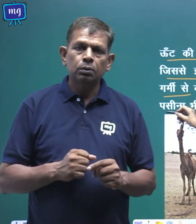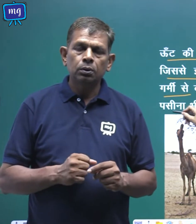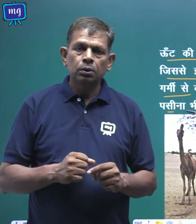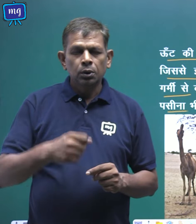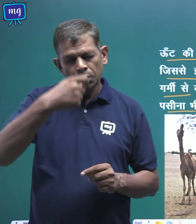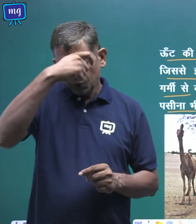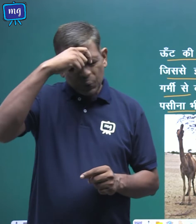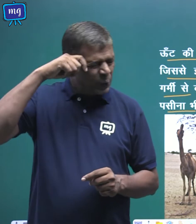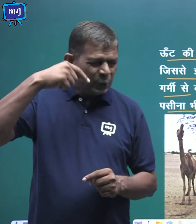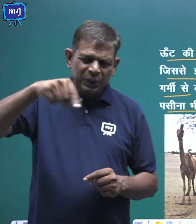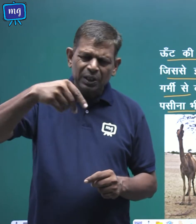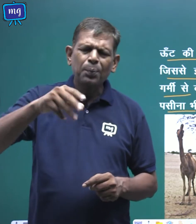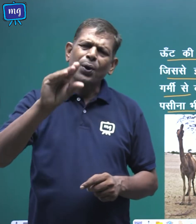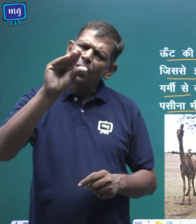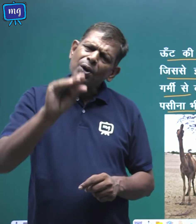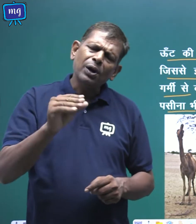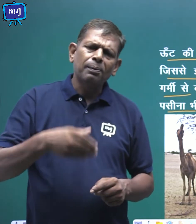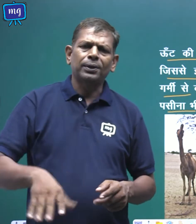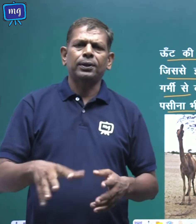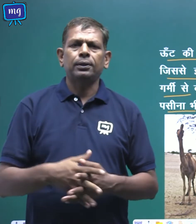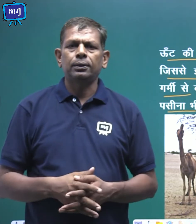पसीना भी कम आता है।